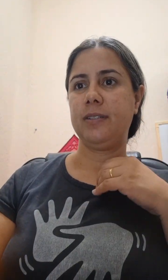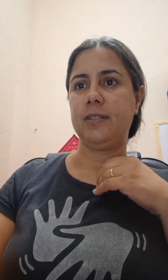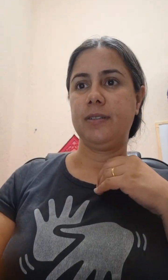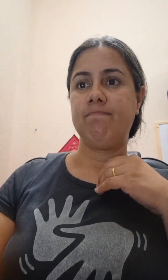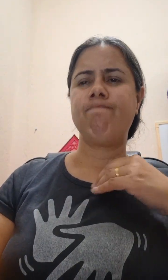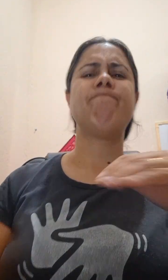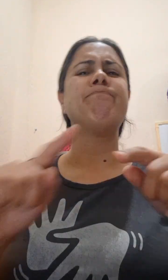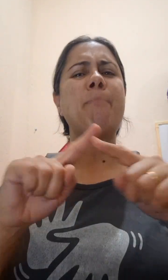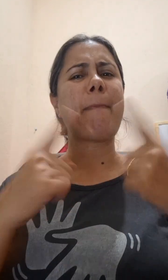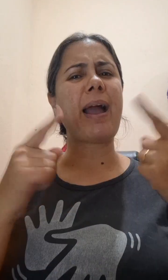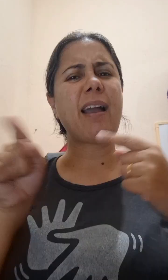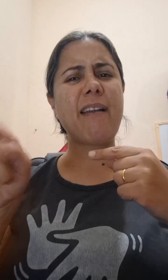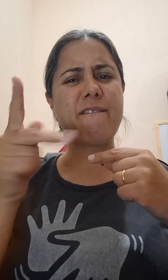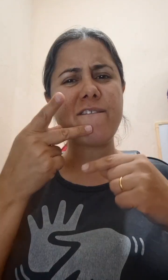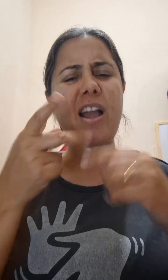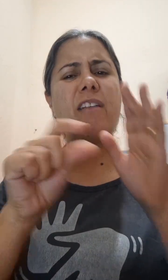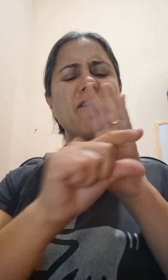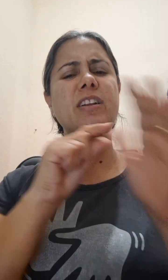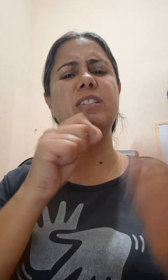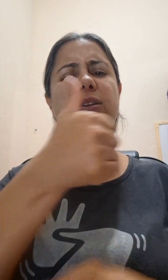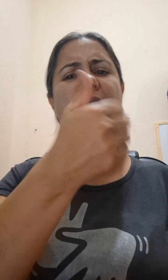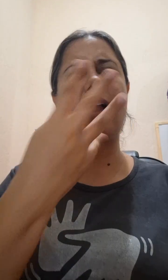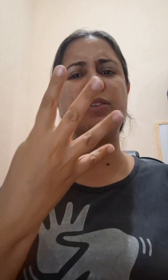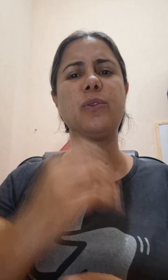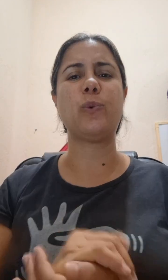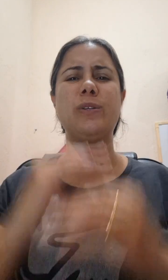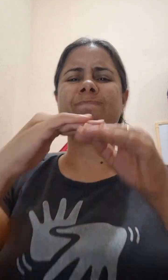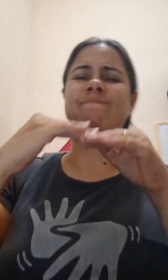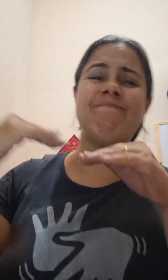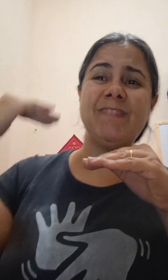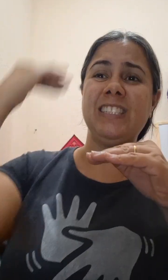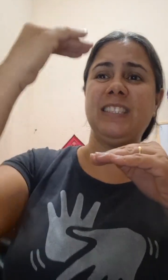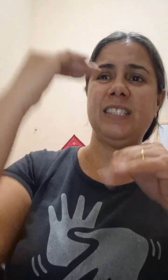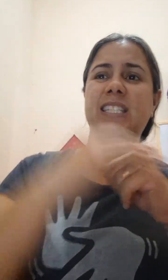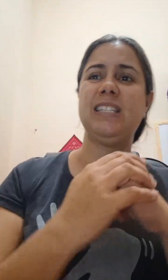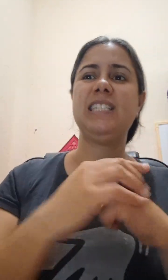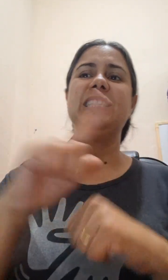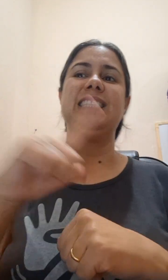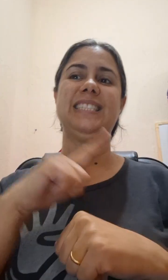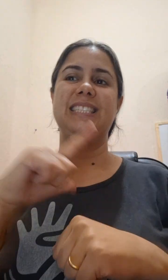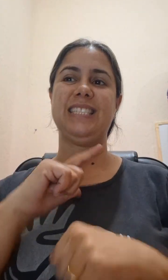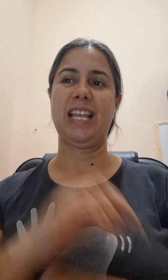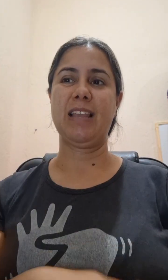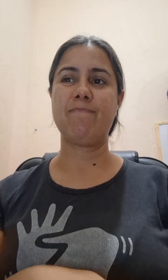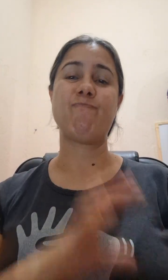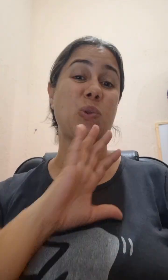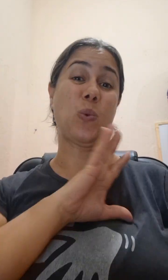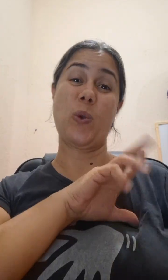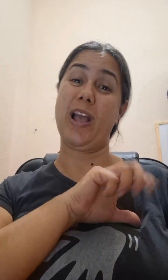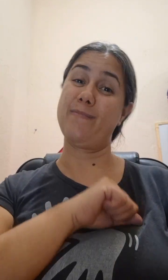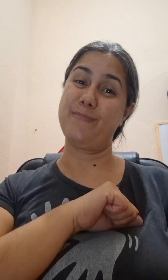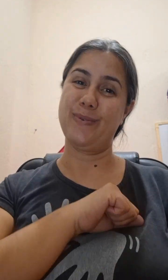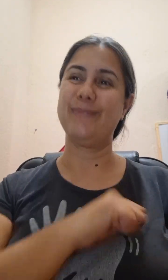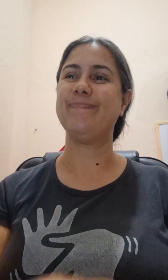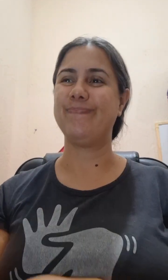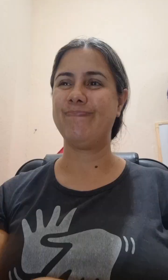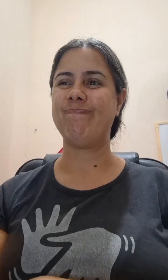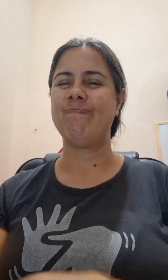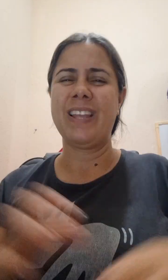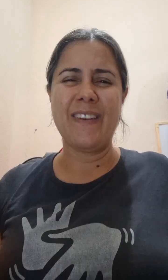perdoar elas, ok? E no versículo 14, o que fala? Que acima de tudo tem o amor, que é um